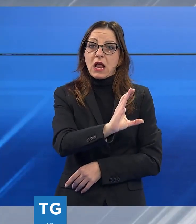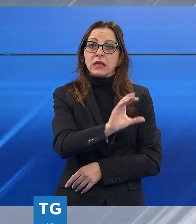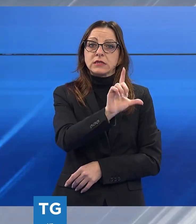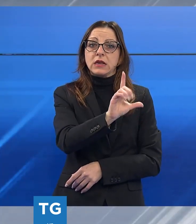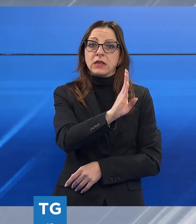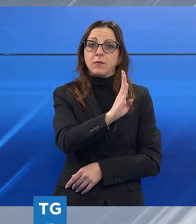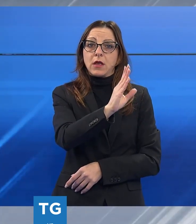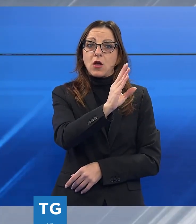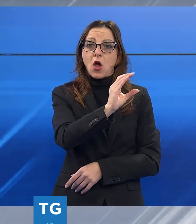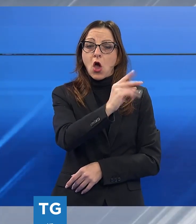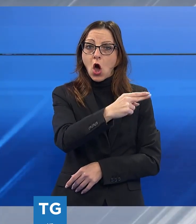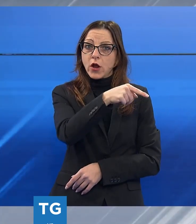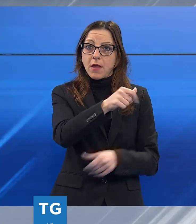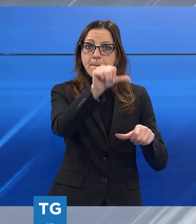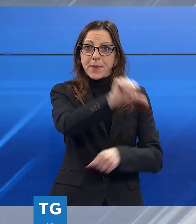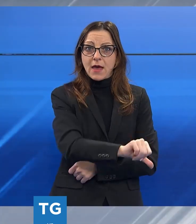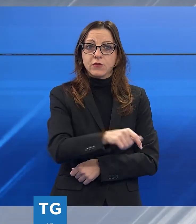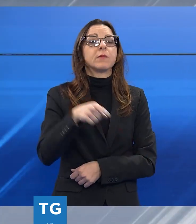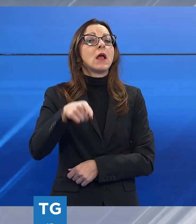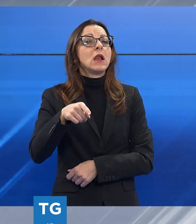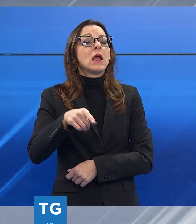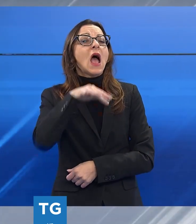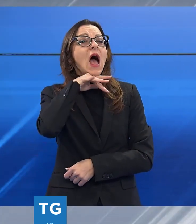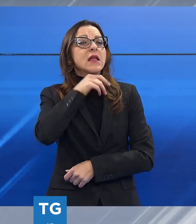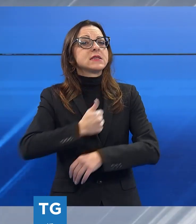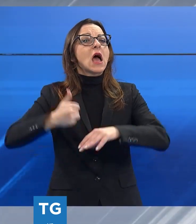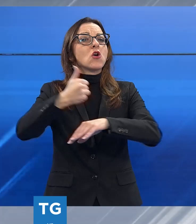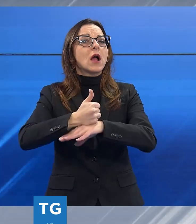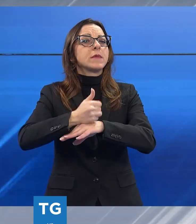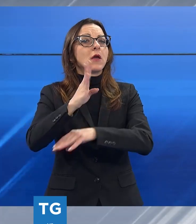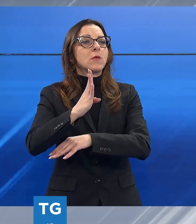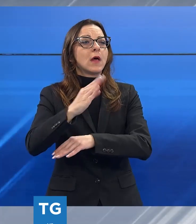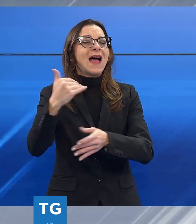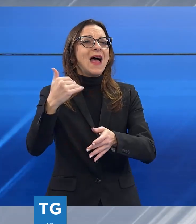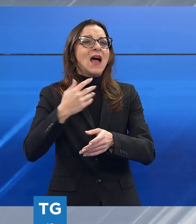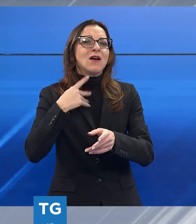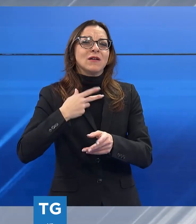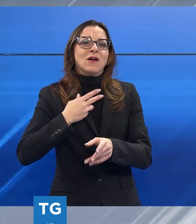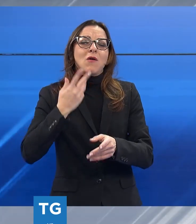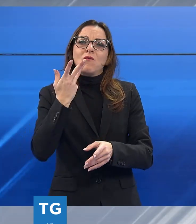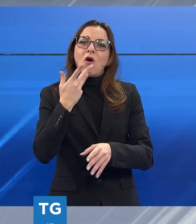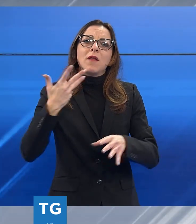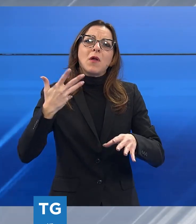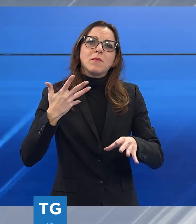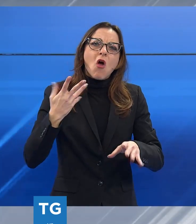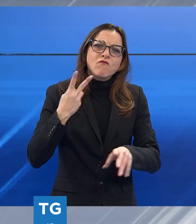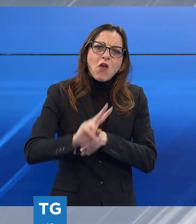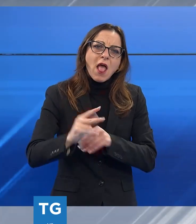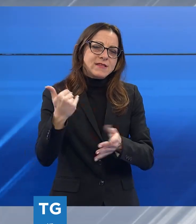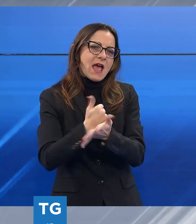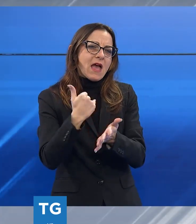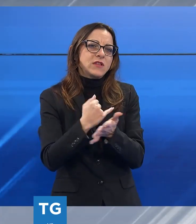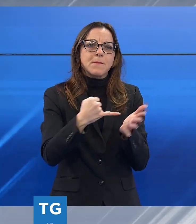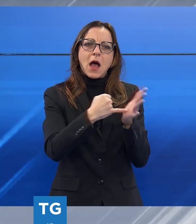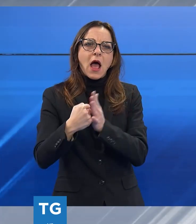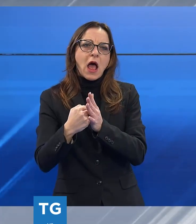comando, l'anziano capitano Brightles tenta di evitare spargimenti di sangue fino a quando si troverà ad affrontare la feroce